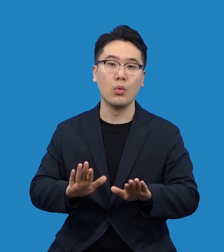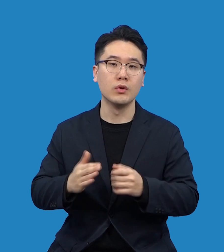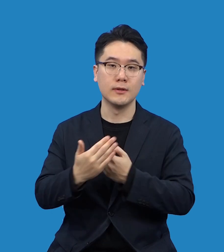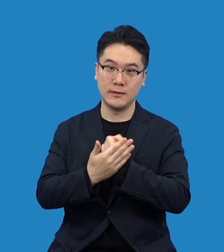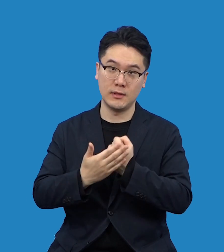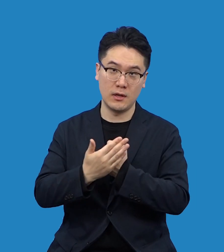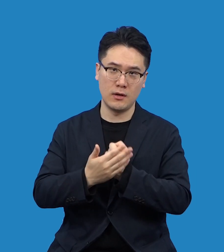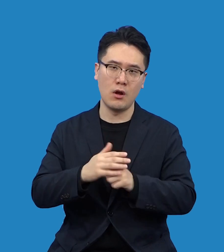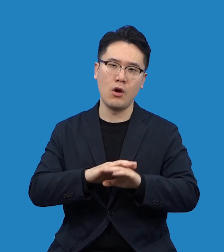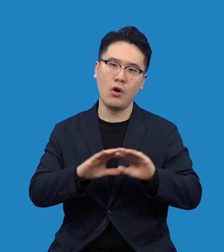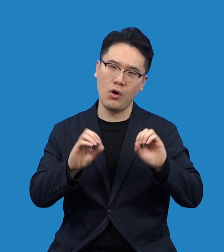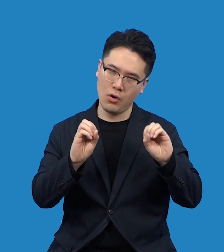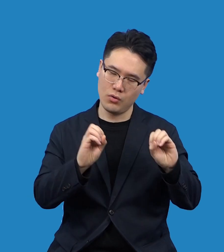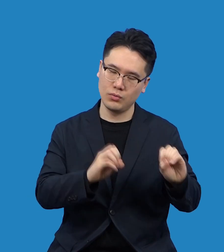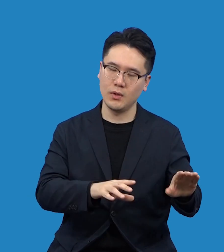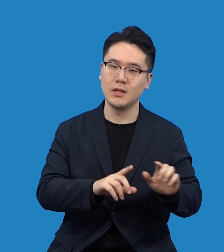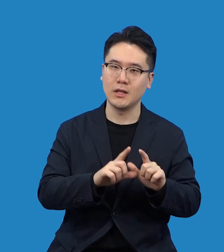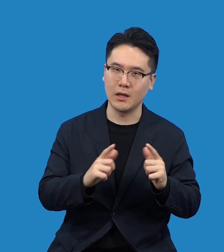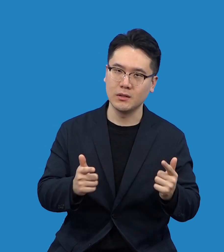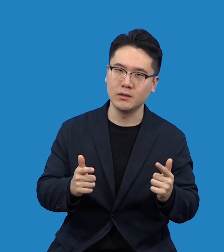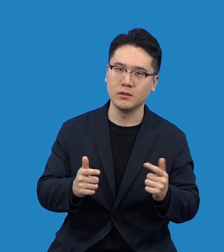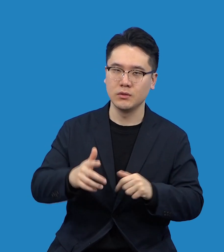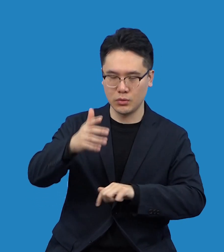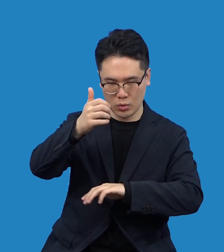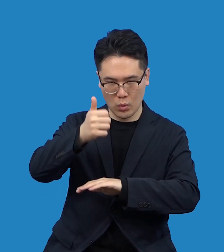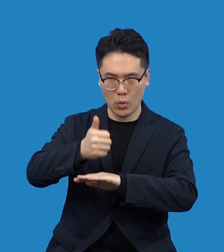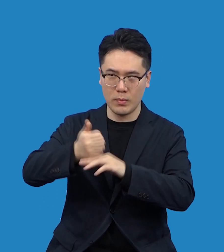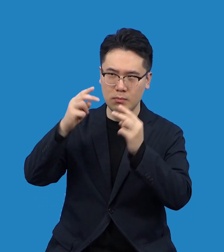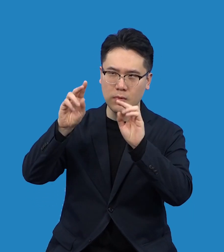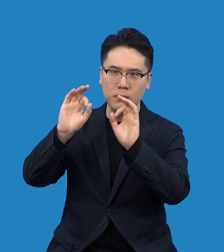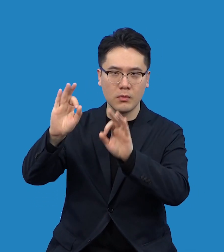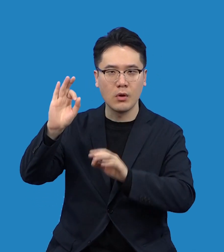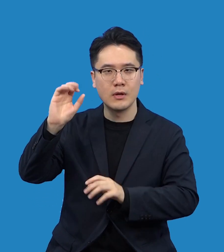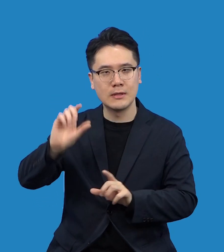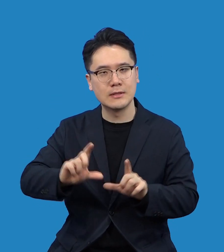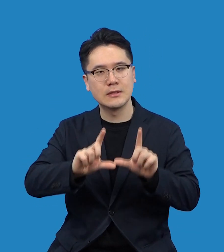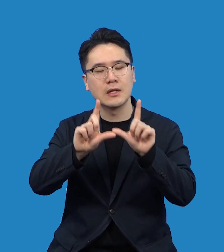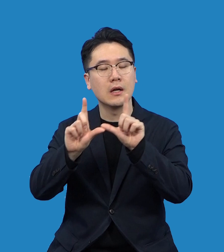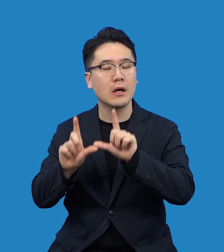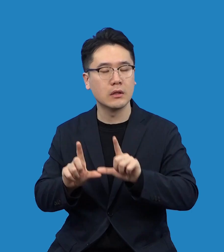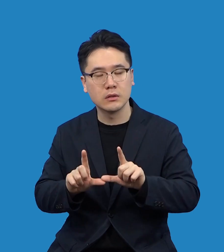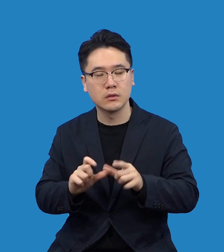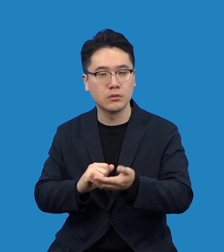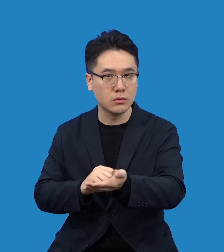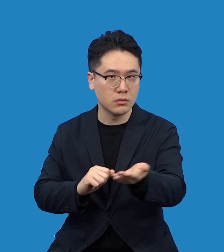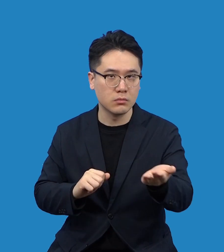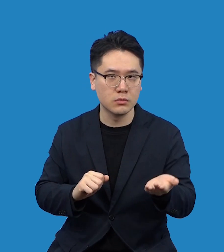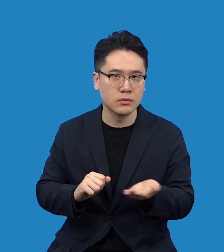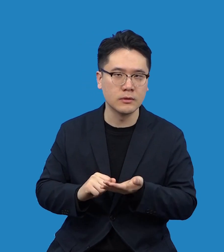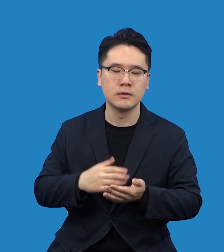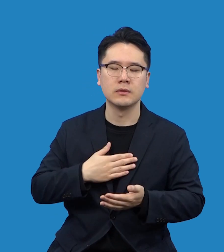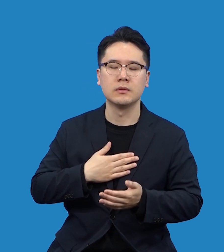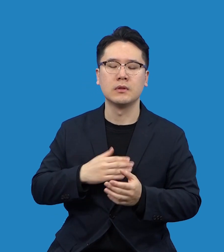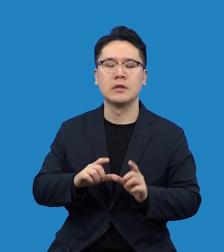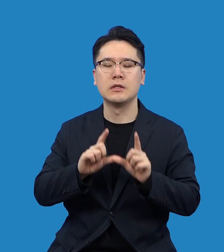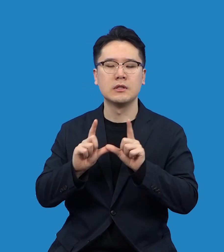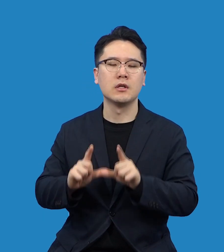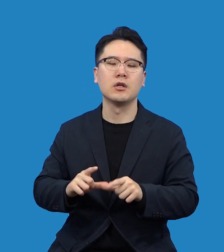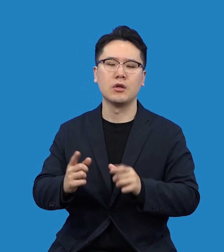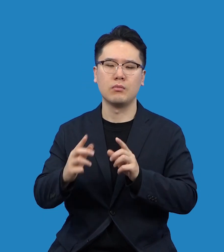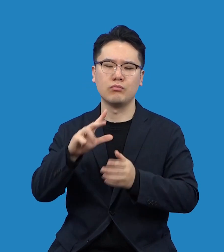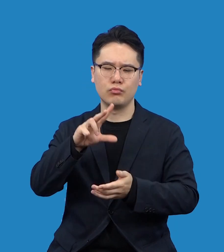하지 않는 종말적인 신앙인으로 오늘 내 삶에 처한 모든 그